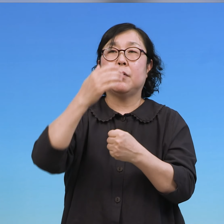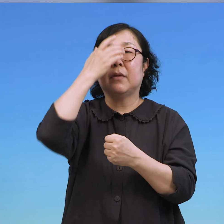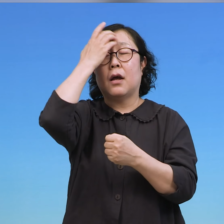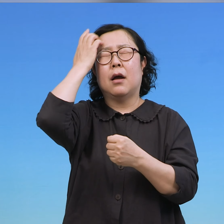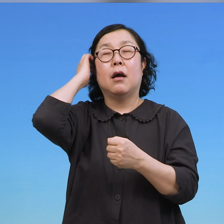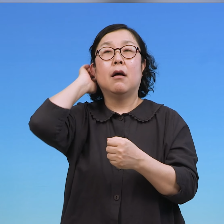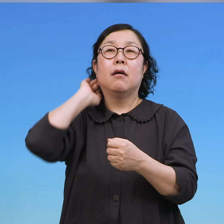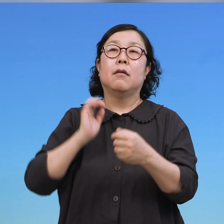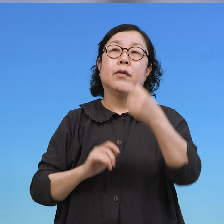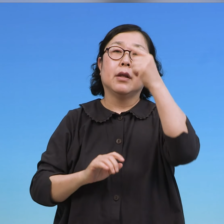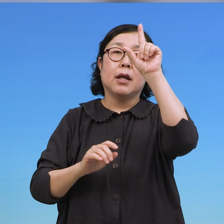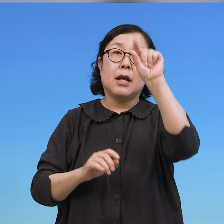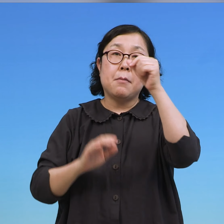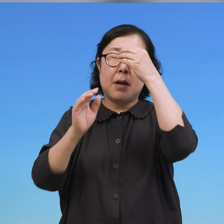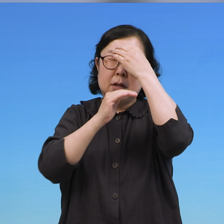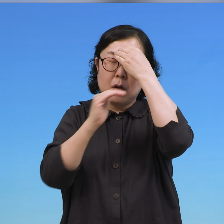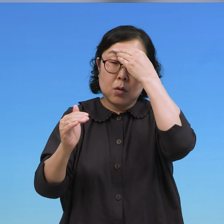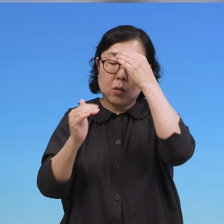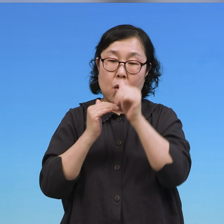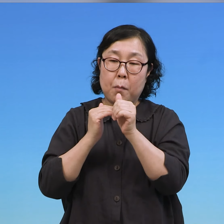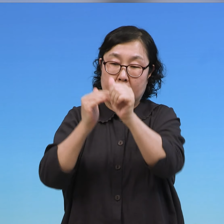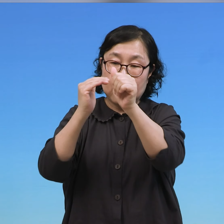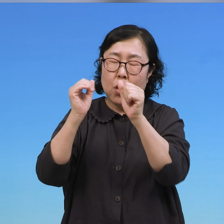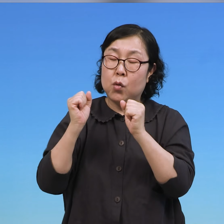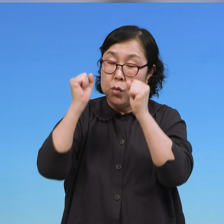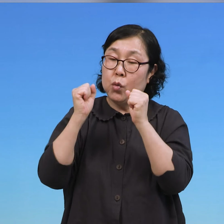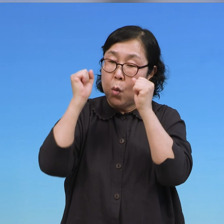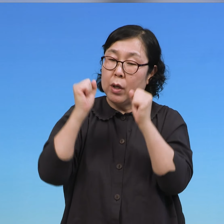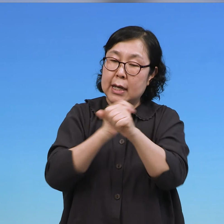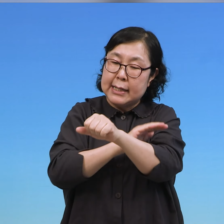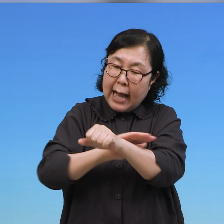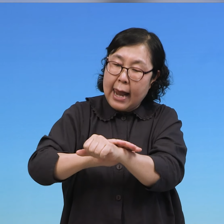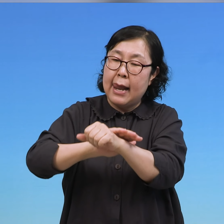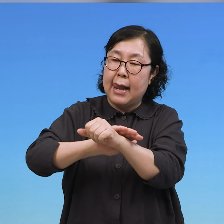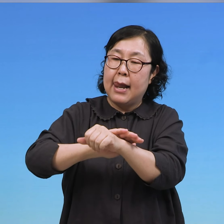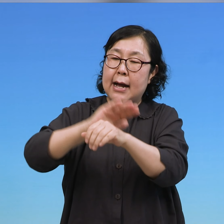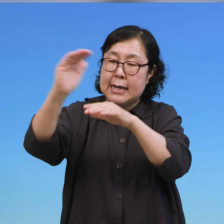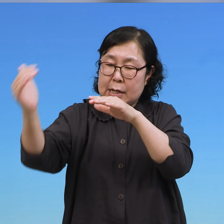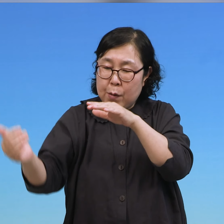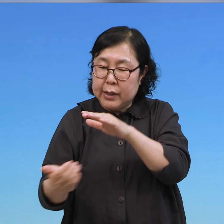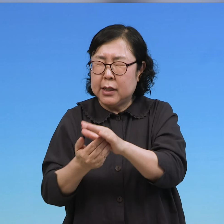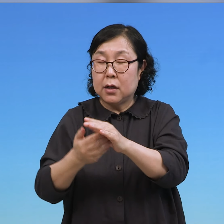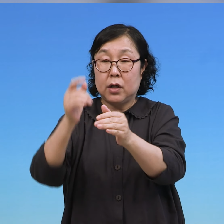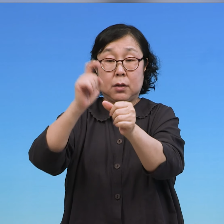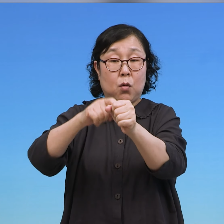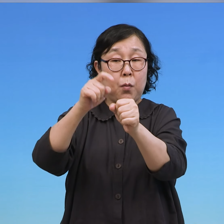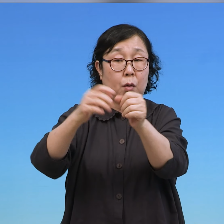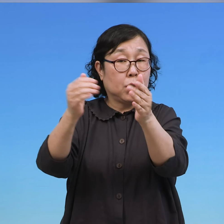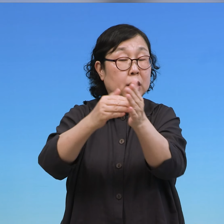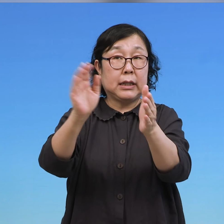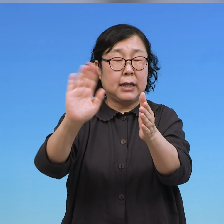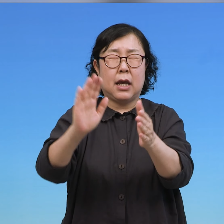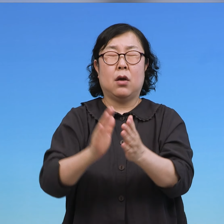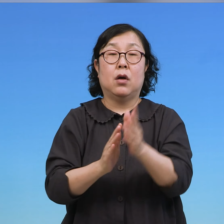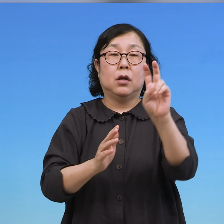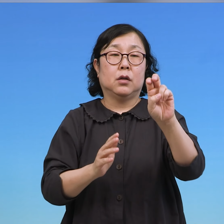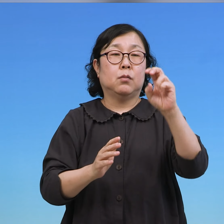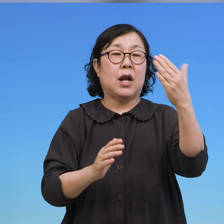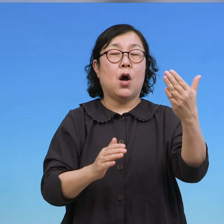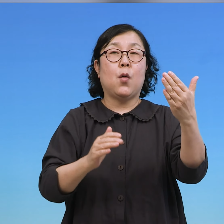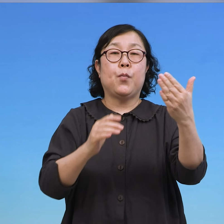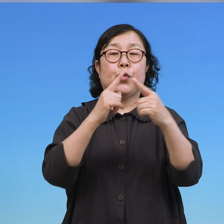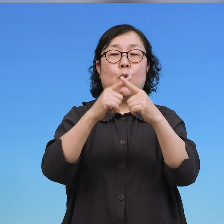운동이 잘 이루어지는 게 그게 목표가 아니다. 그거는 출발에 불과하고 29교회 모두가 꿈꿔야